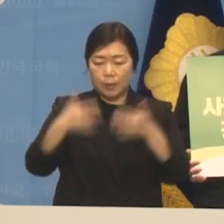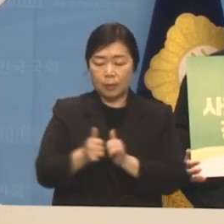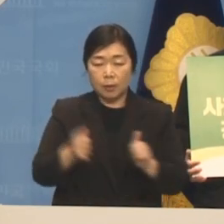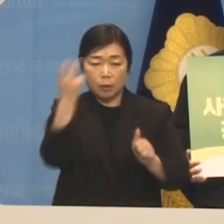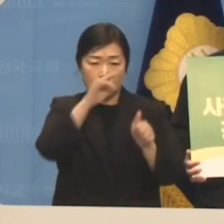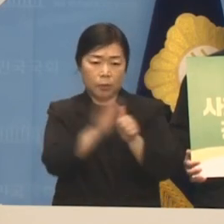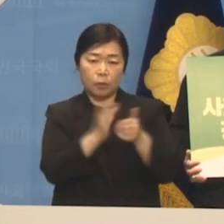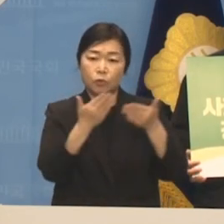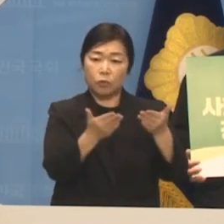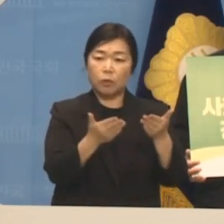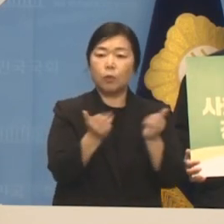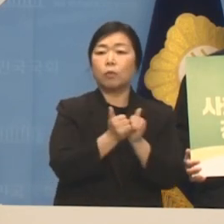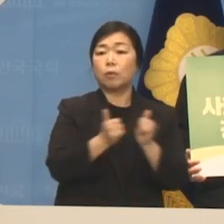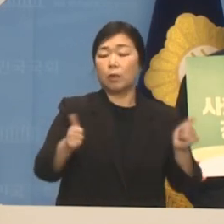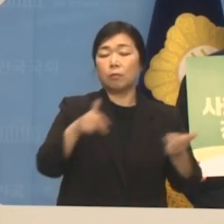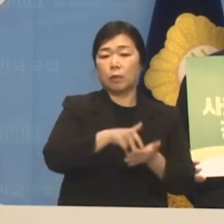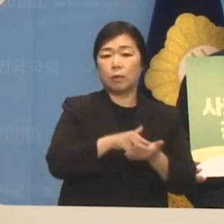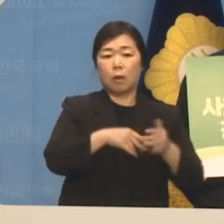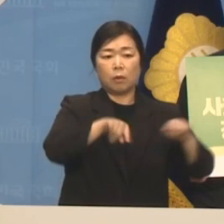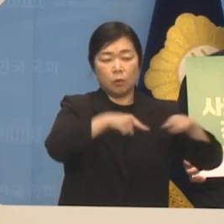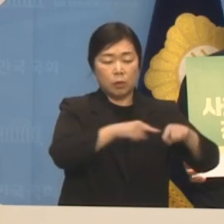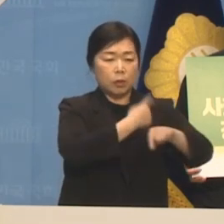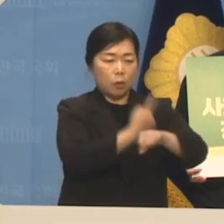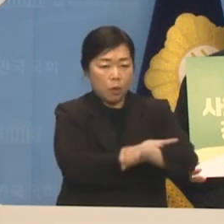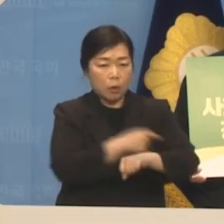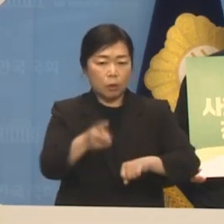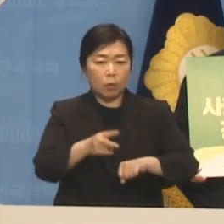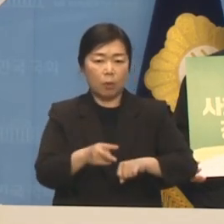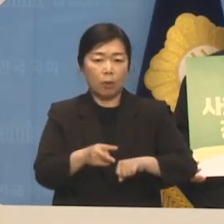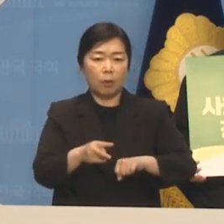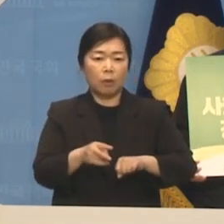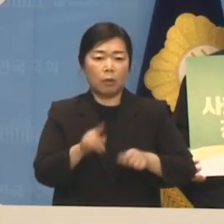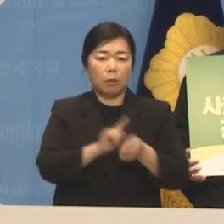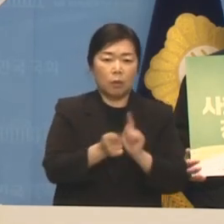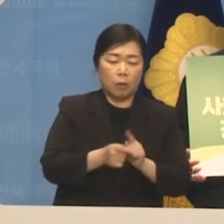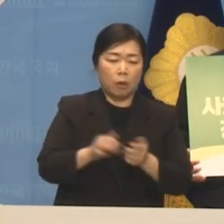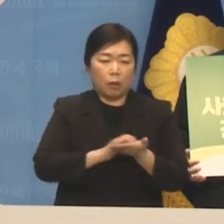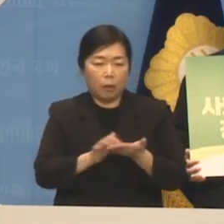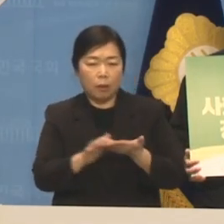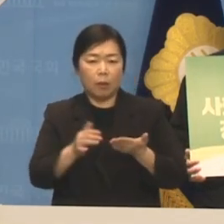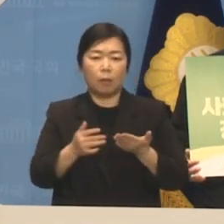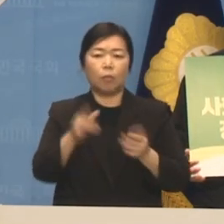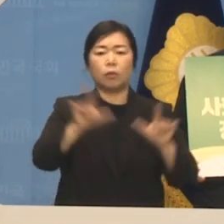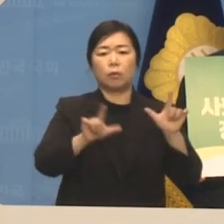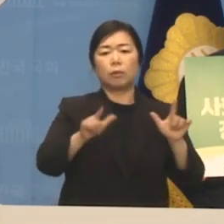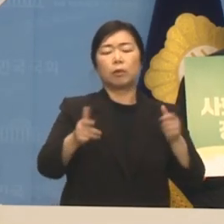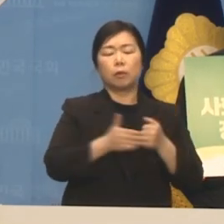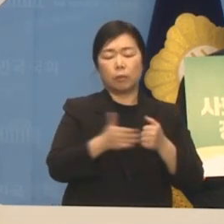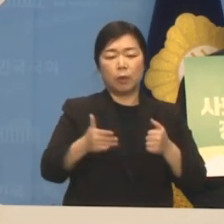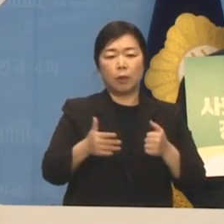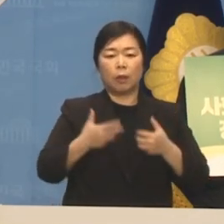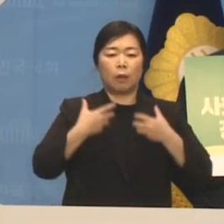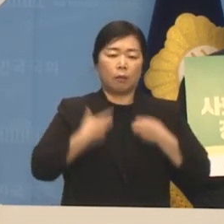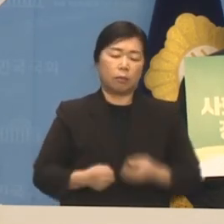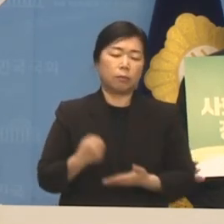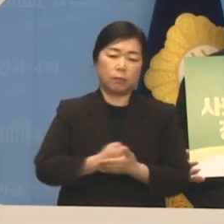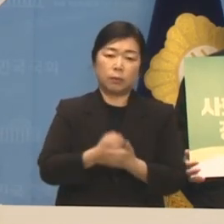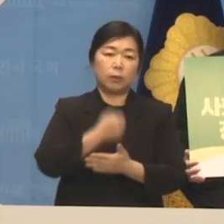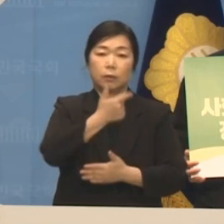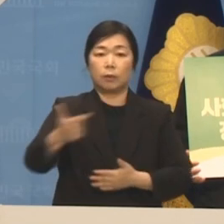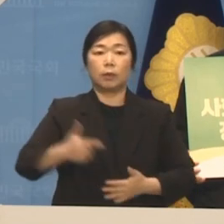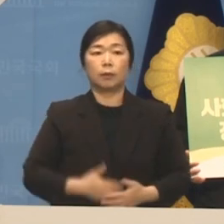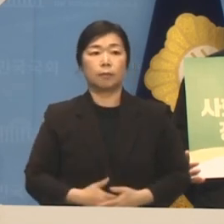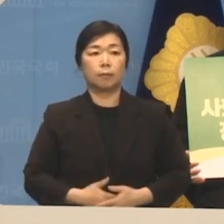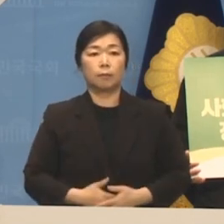사회복지 노동자로서 정치가 권력이 이해 다툼의 장으로 변질된 상황은 참담함을 느끼지 않을 수 없습니다.